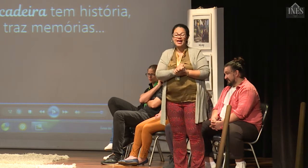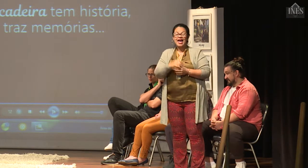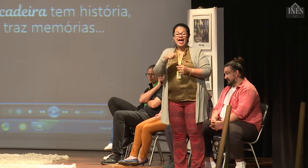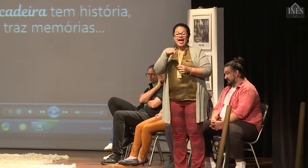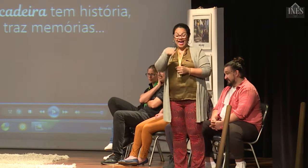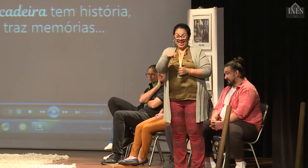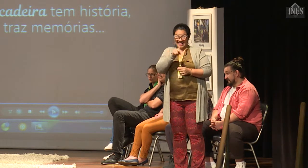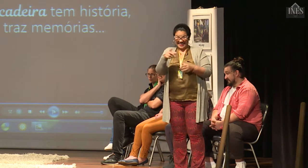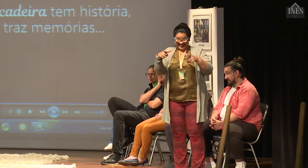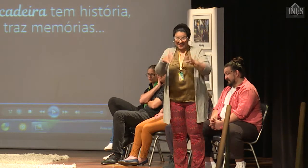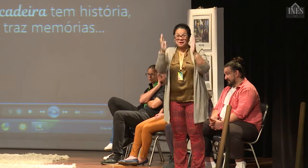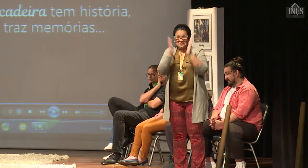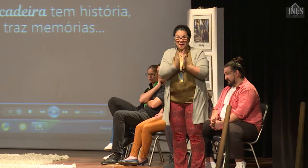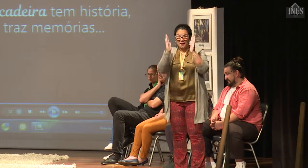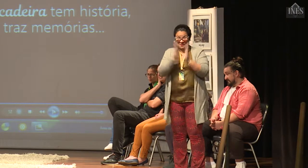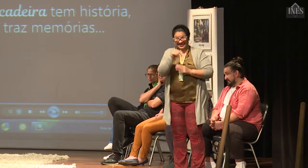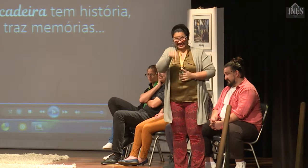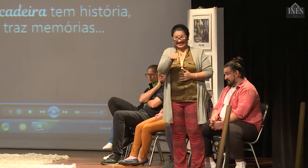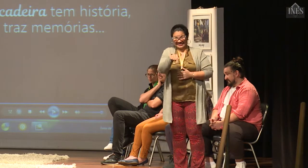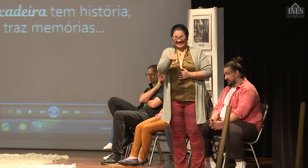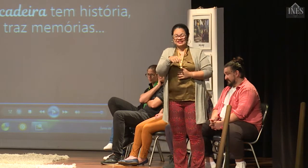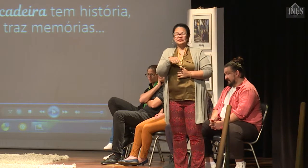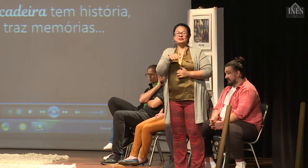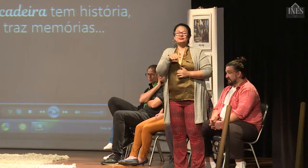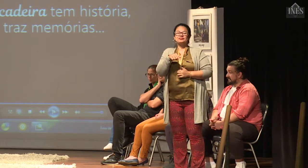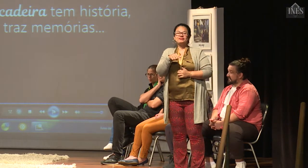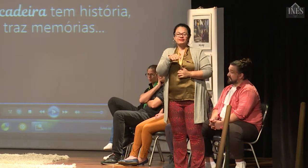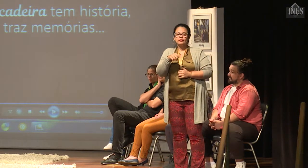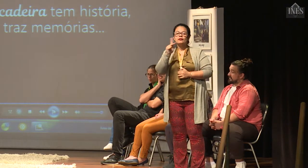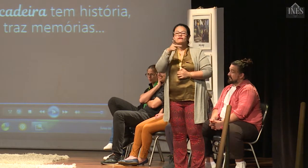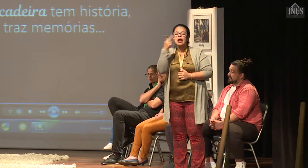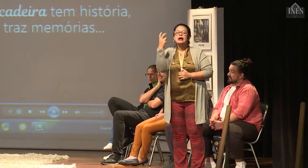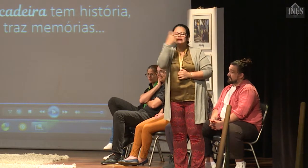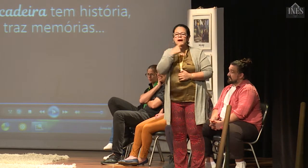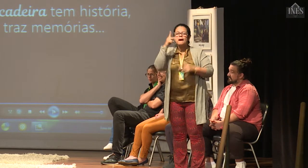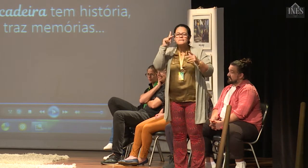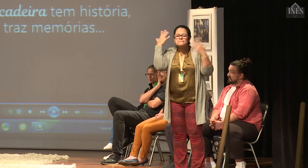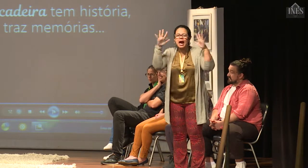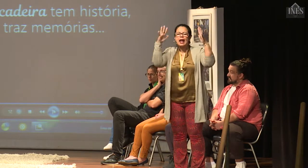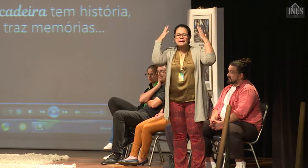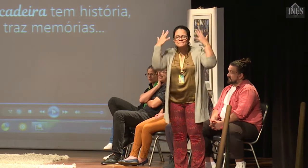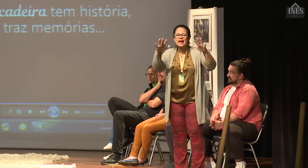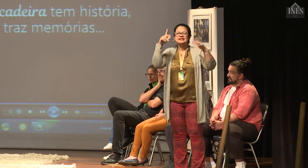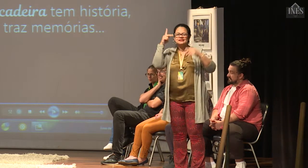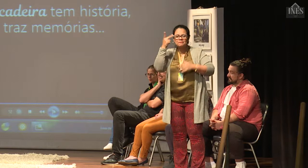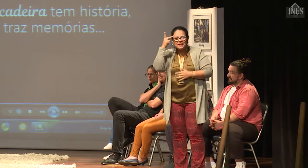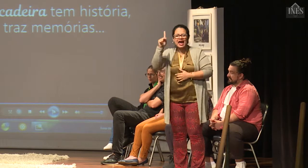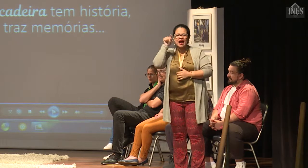ideias. E na hora do parabéns, os professores cantavam, né? Parabéns